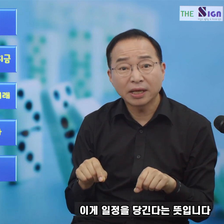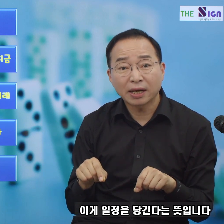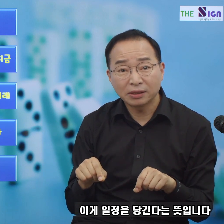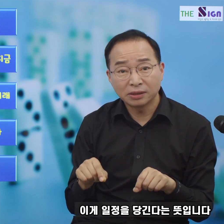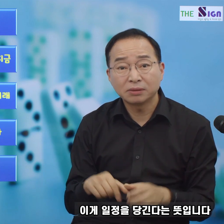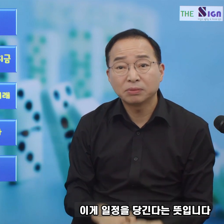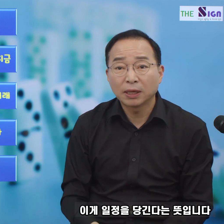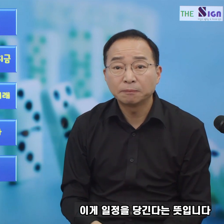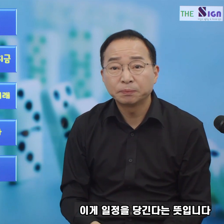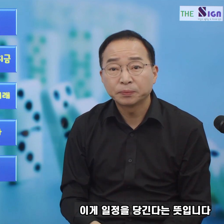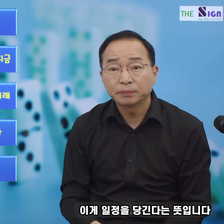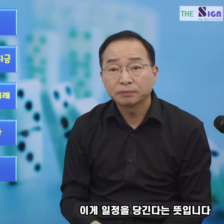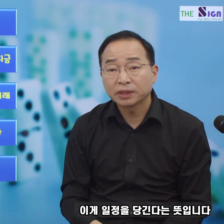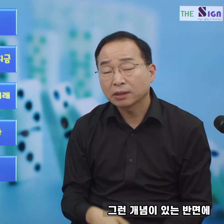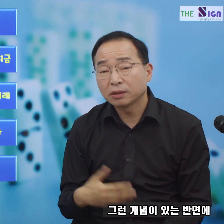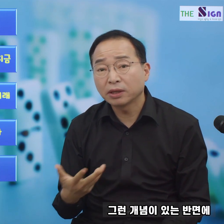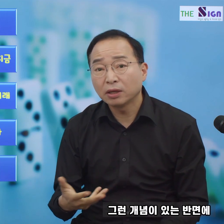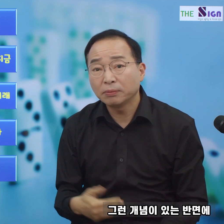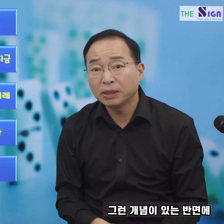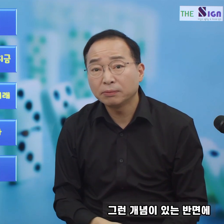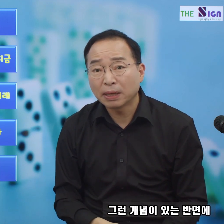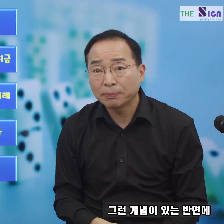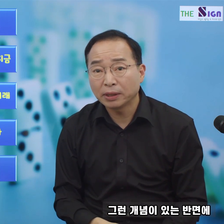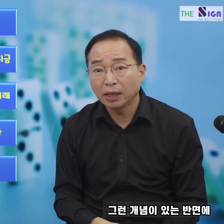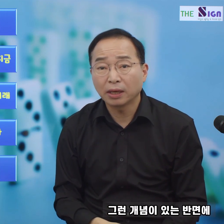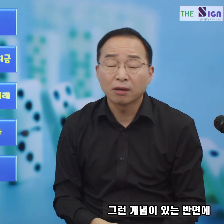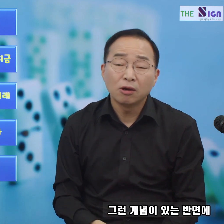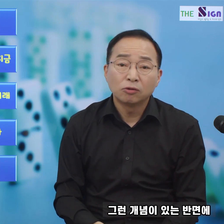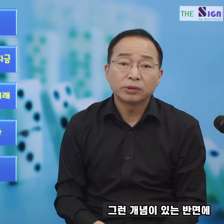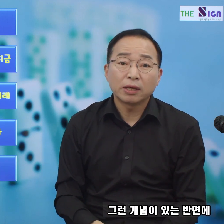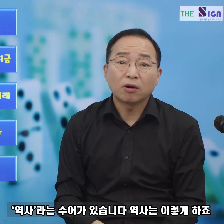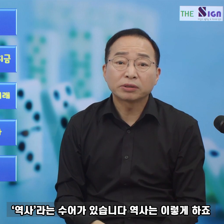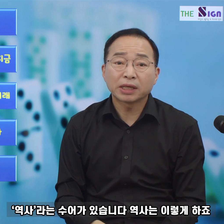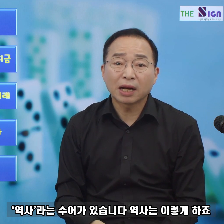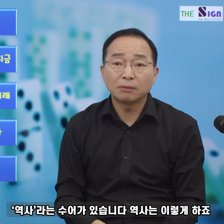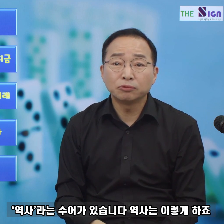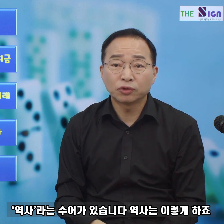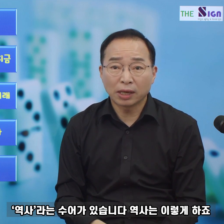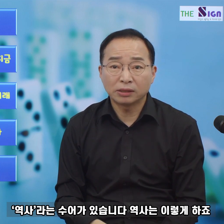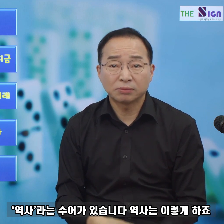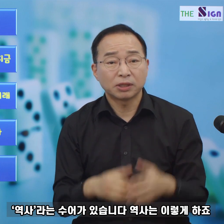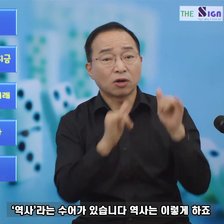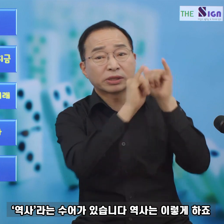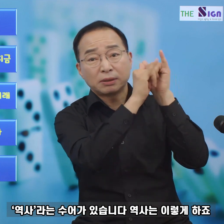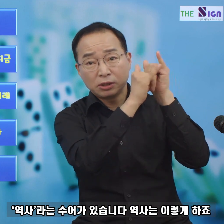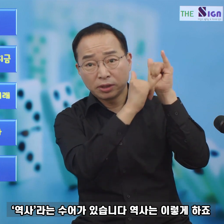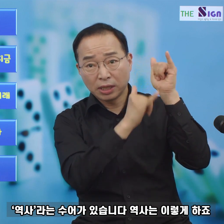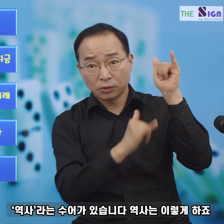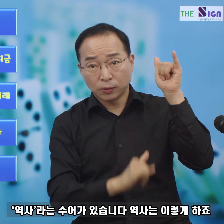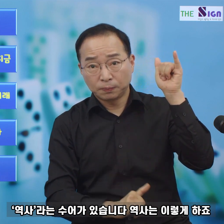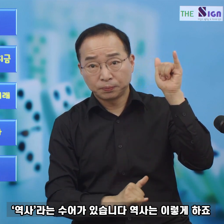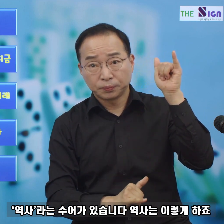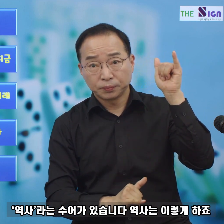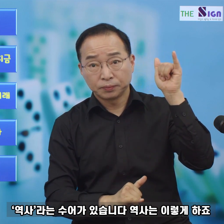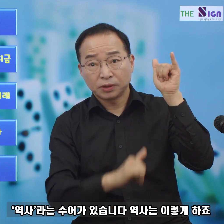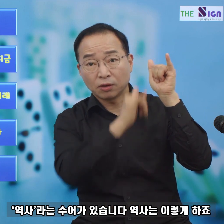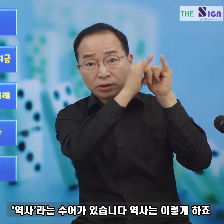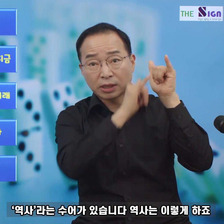당긴다라는 뜻입니다. 자, 그런 개념이 있는 반면에 우리의 역사라는 수어가 있습니다. 역사는 이렇게 하죠. 역사.